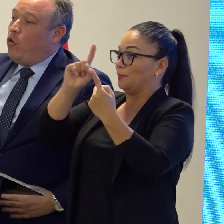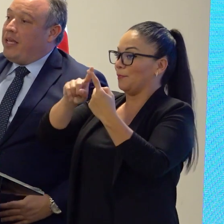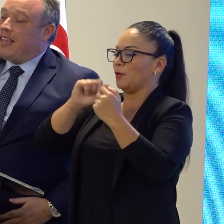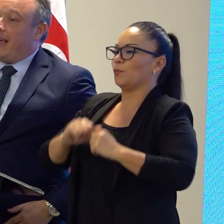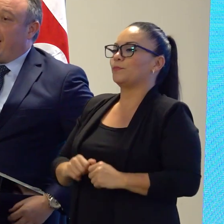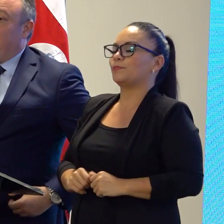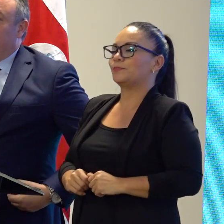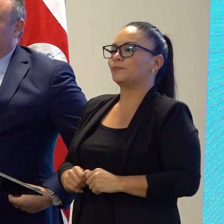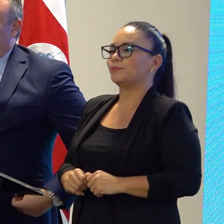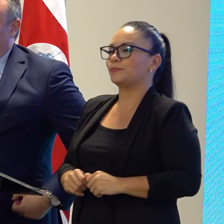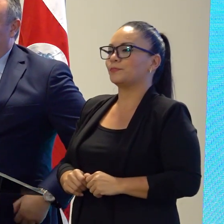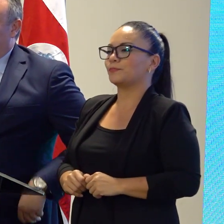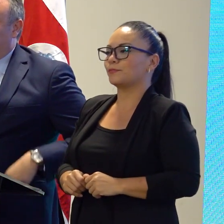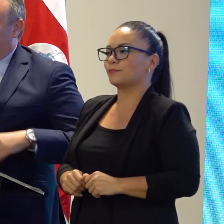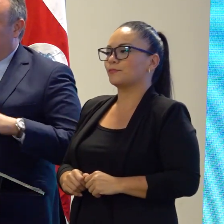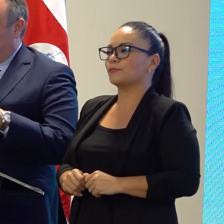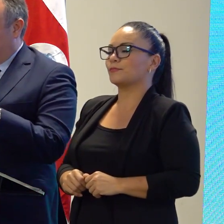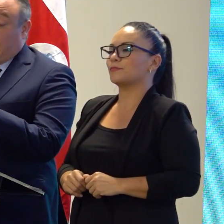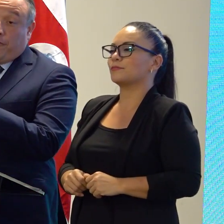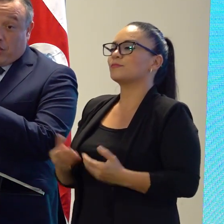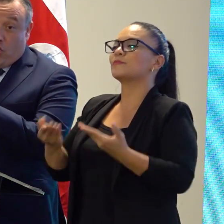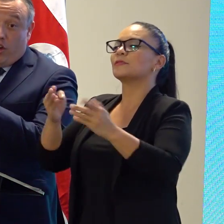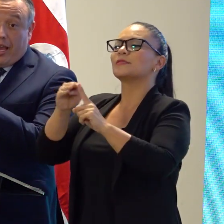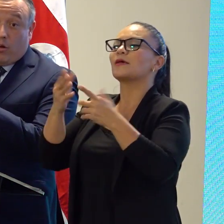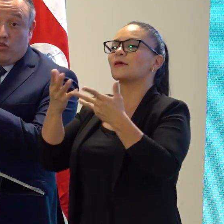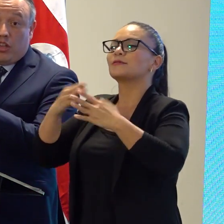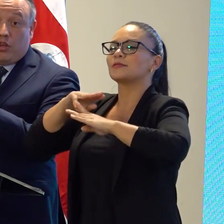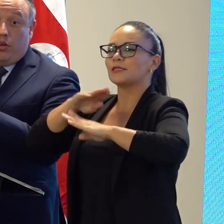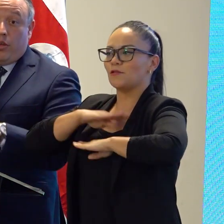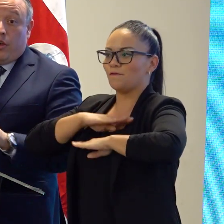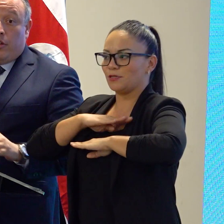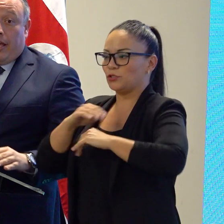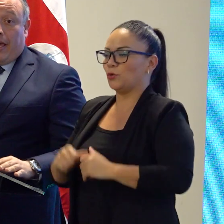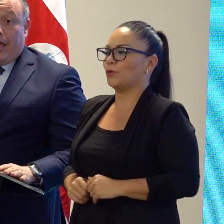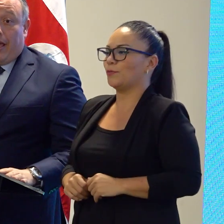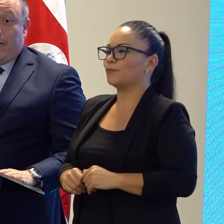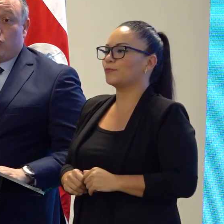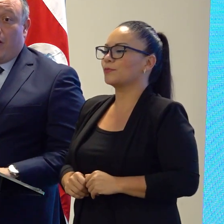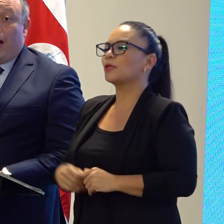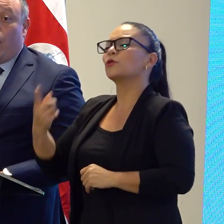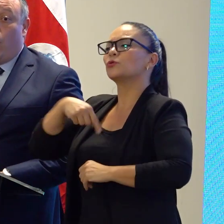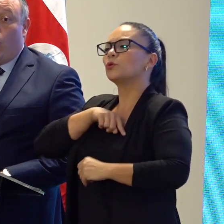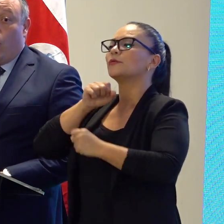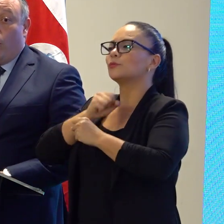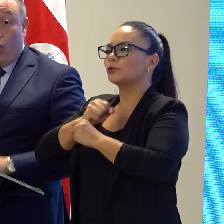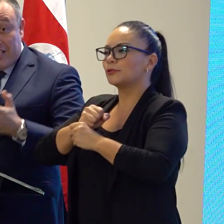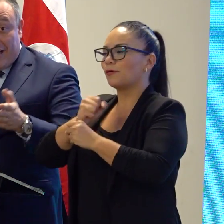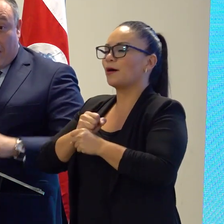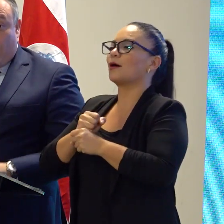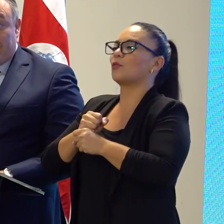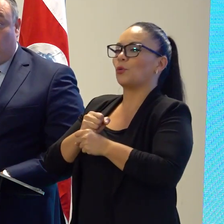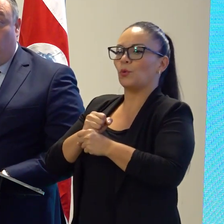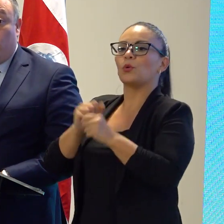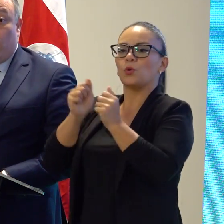un mensaje de satisfacción en algún sentido de que hemos trabajado muy